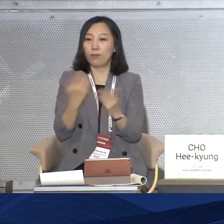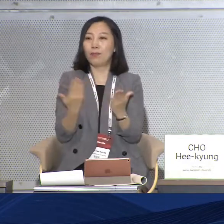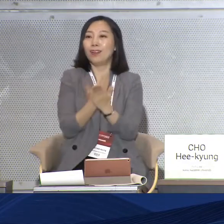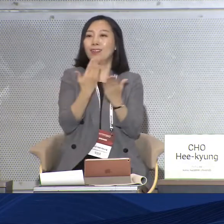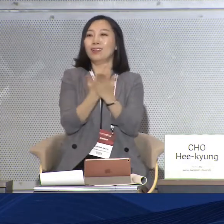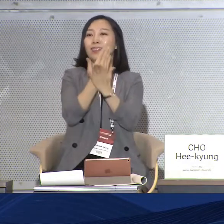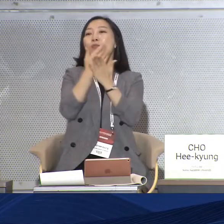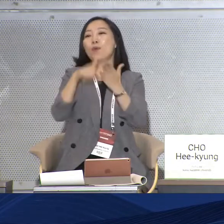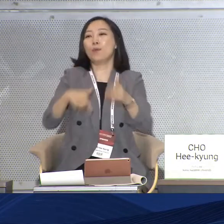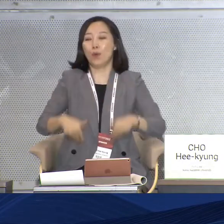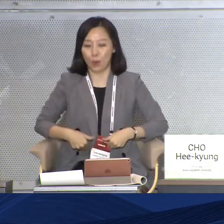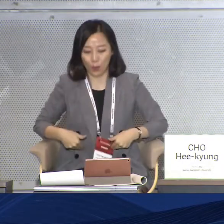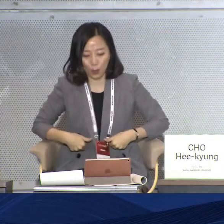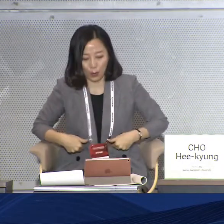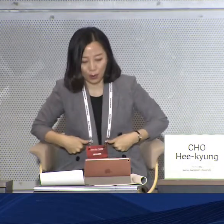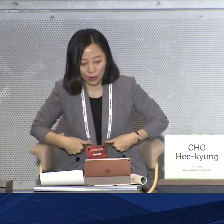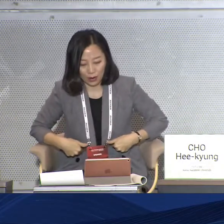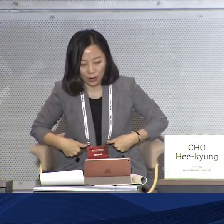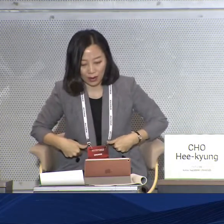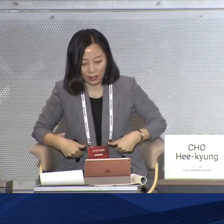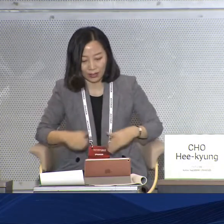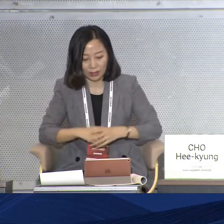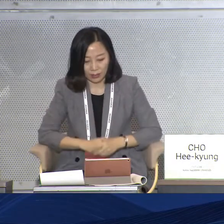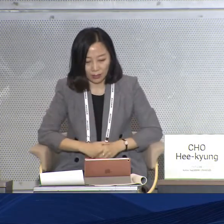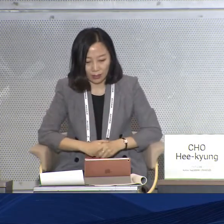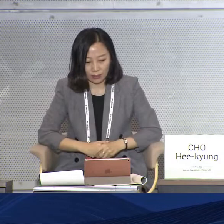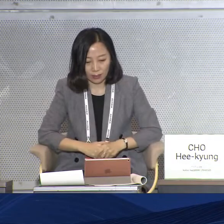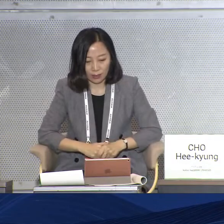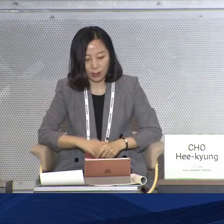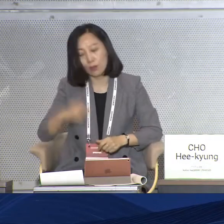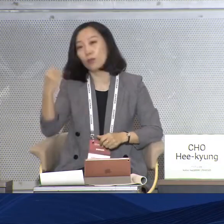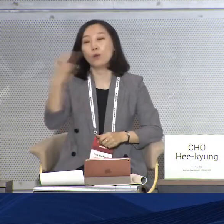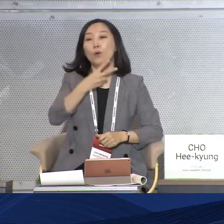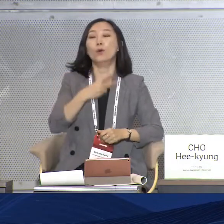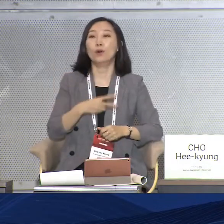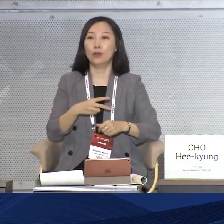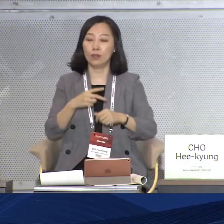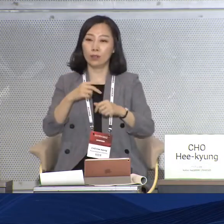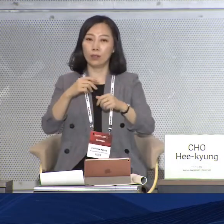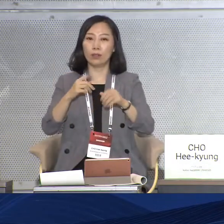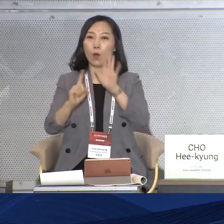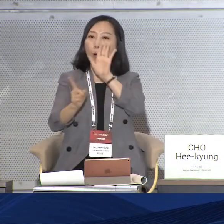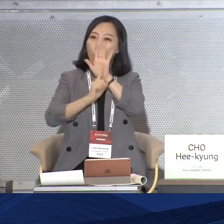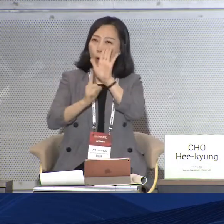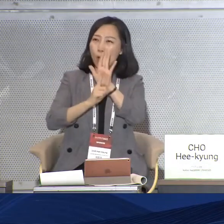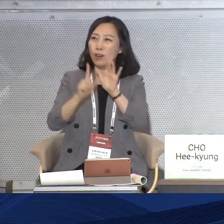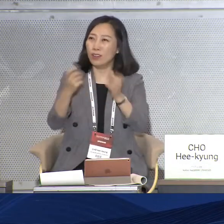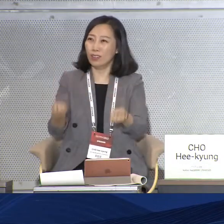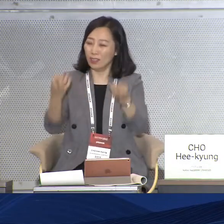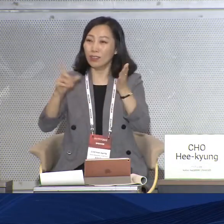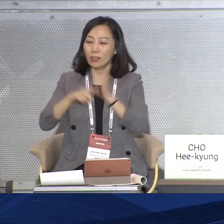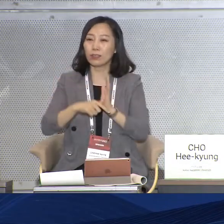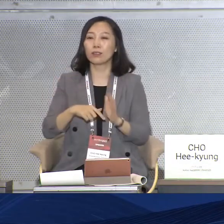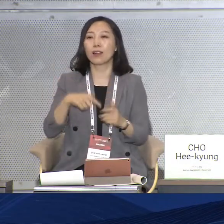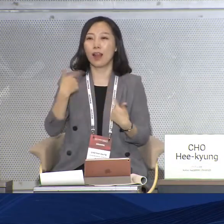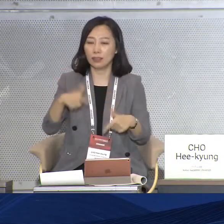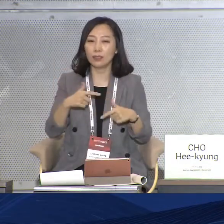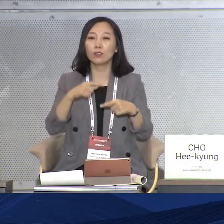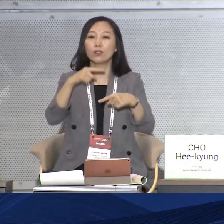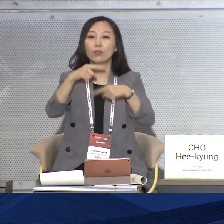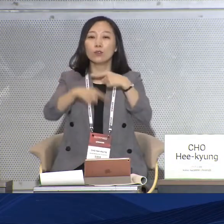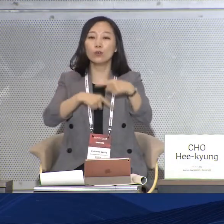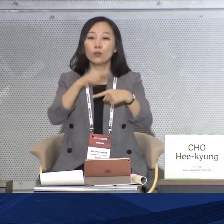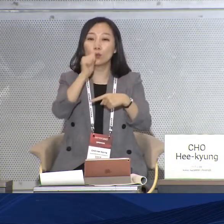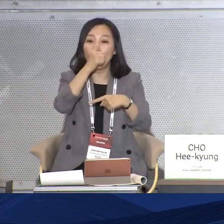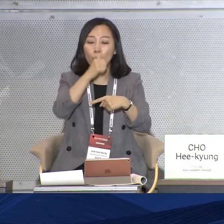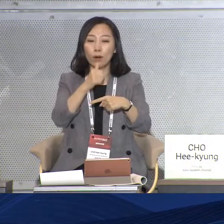사람들이 필요합니다. 농인에게 그 모니터링의 역할을 맡겨서 질적 성장을 유도할 필요가 있습니다. 그리고 여러